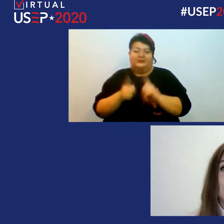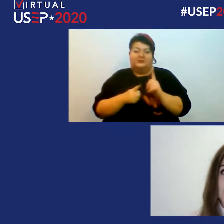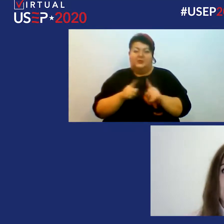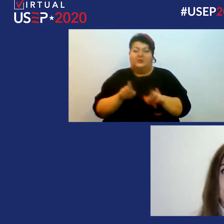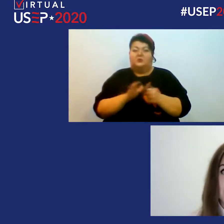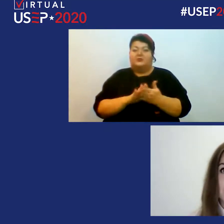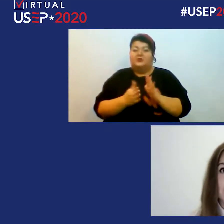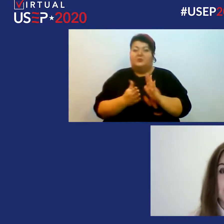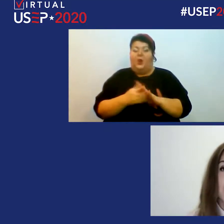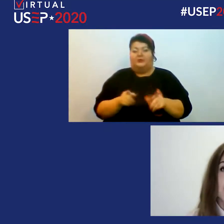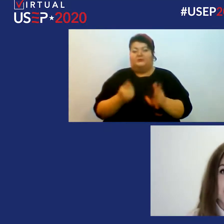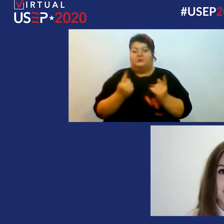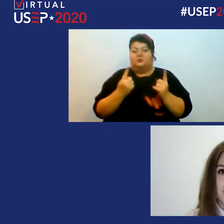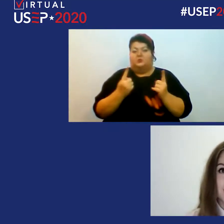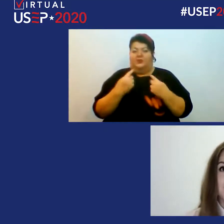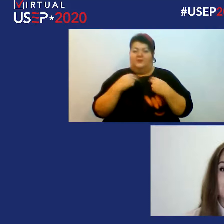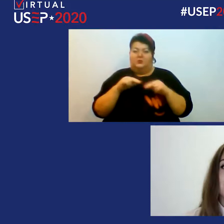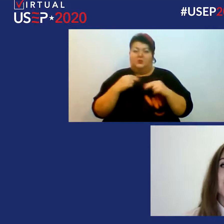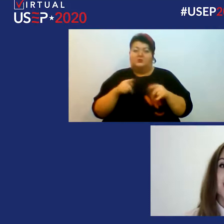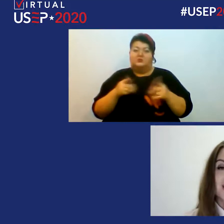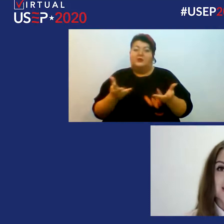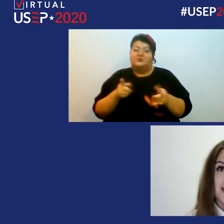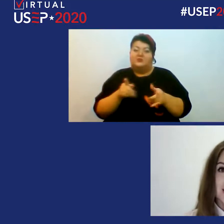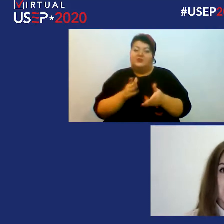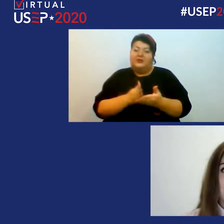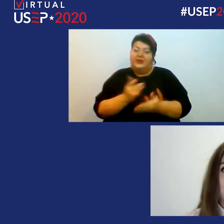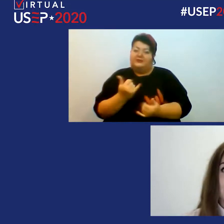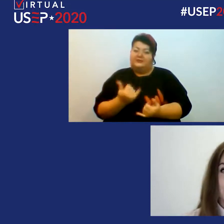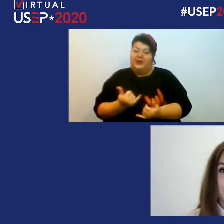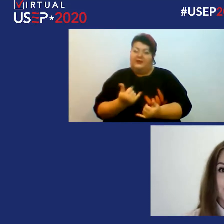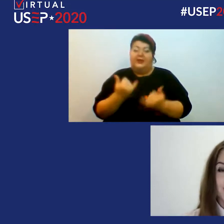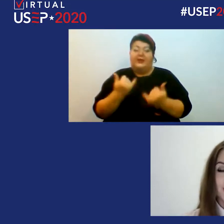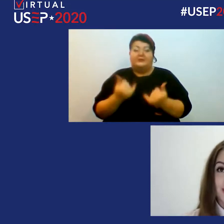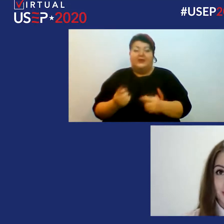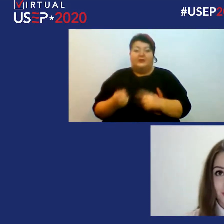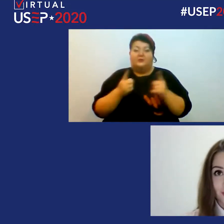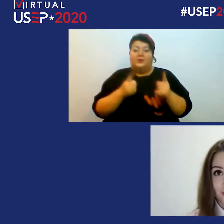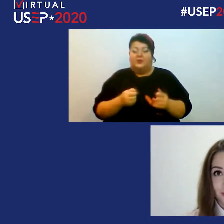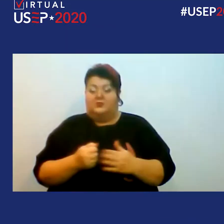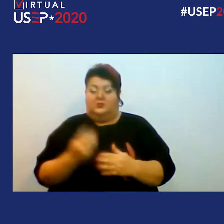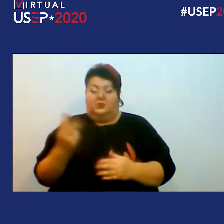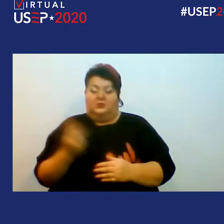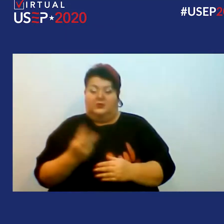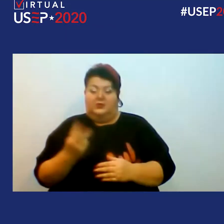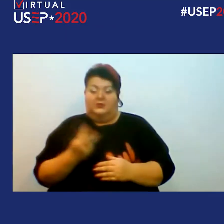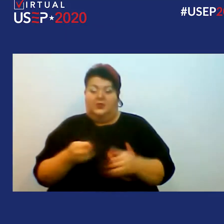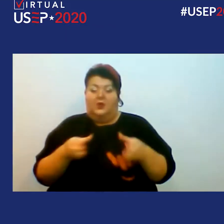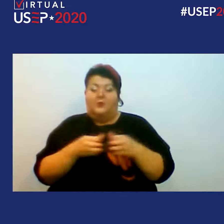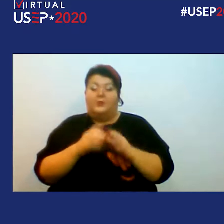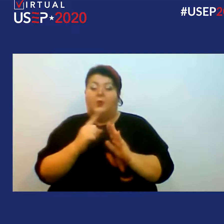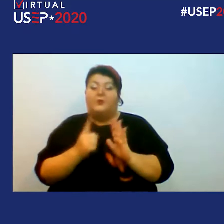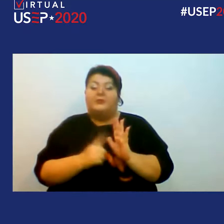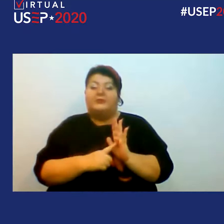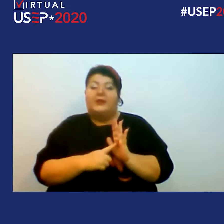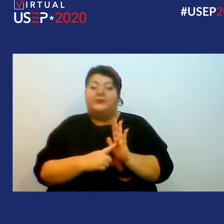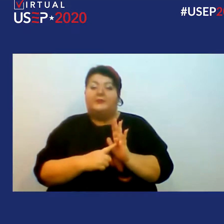international partners, will help краще, to ніж вона є substantially зараз. change the situation for the better. And now we move to the third